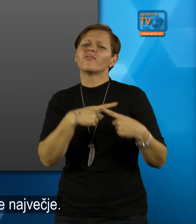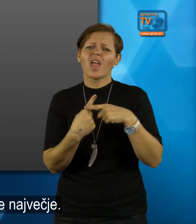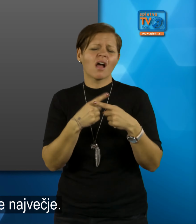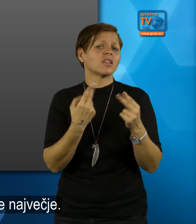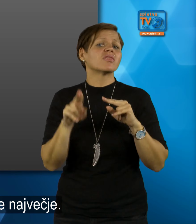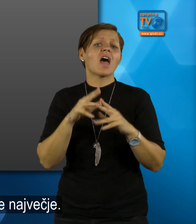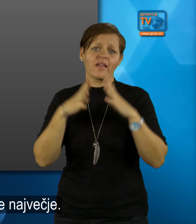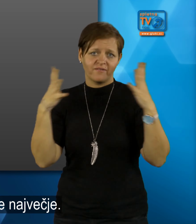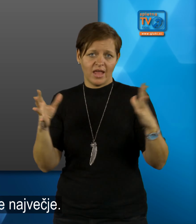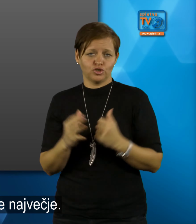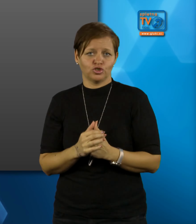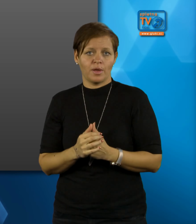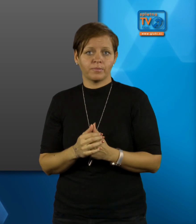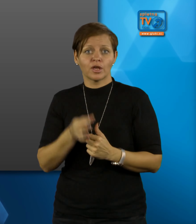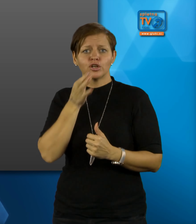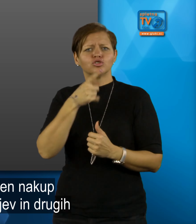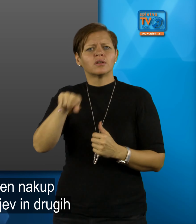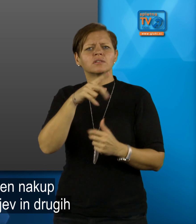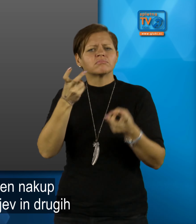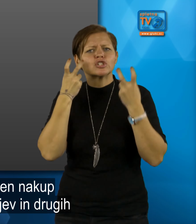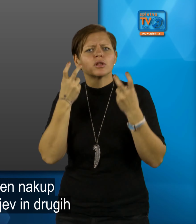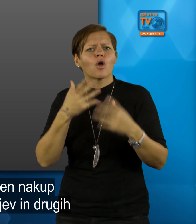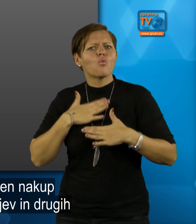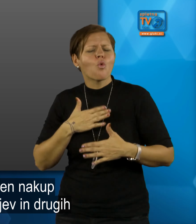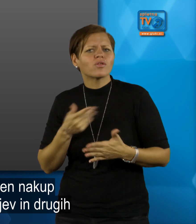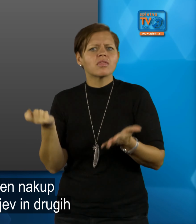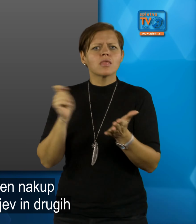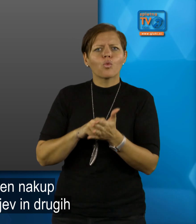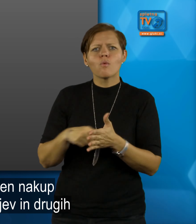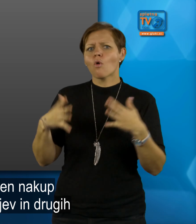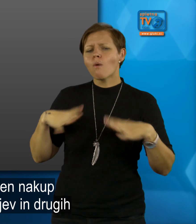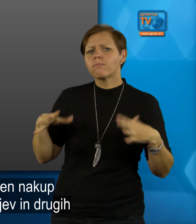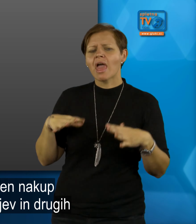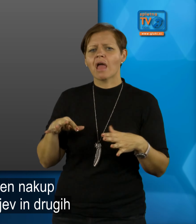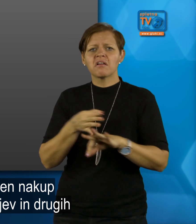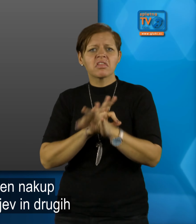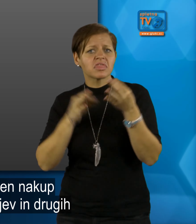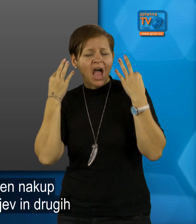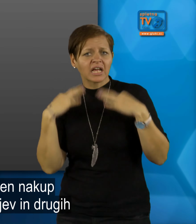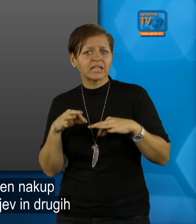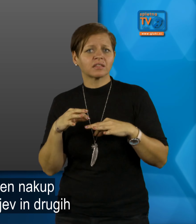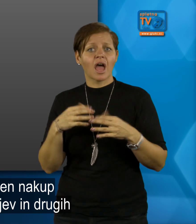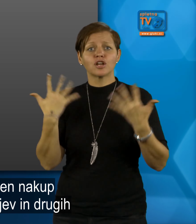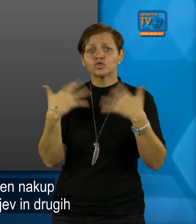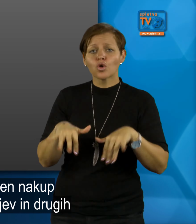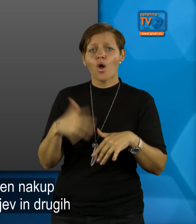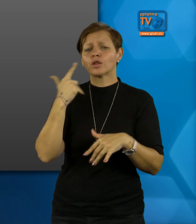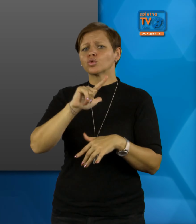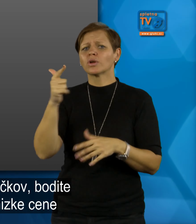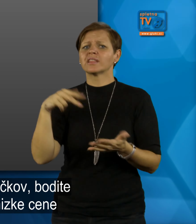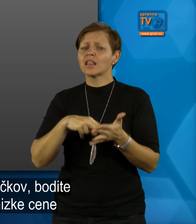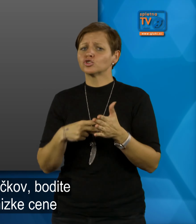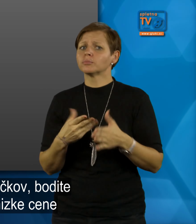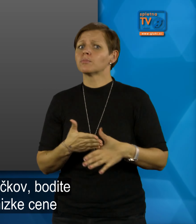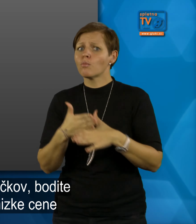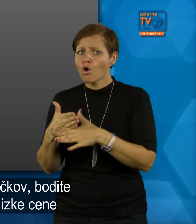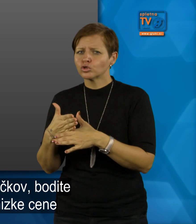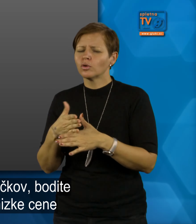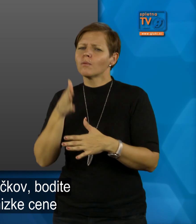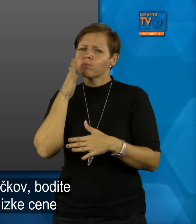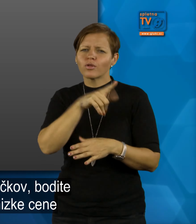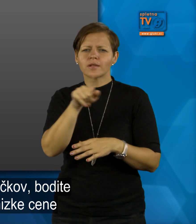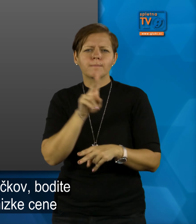Tukaj je tveganje največje. Če iščete ugoden nakup oblek, nakita, strojev in drugih tehničnih